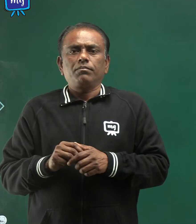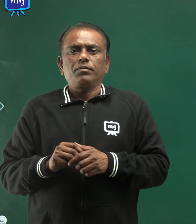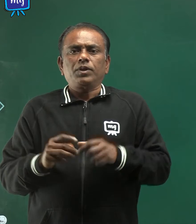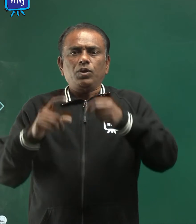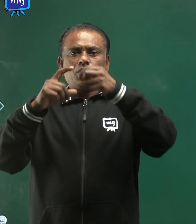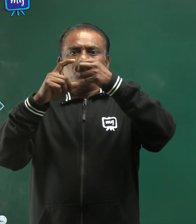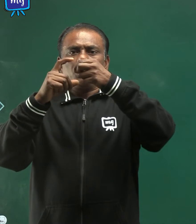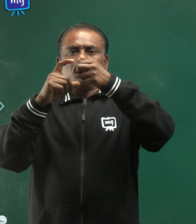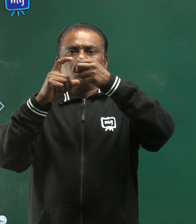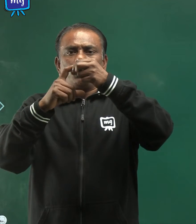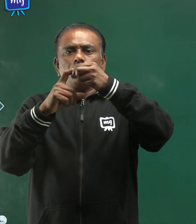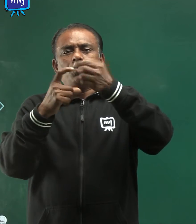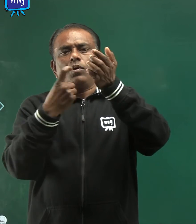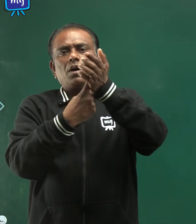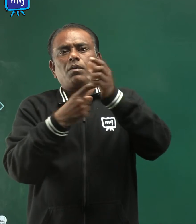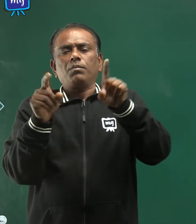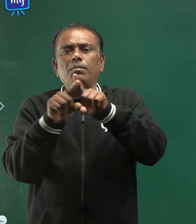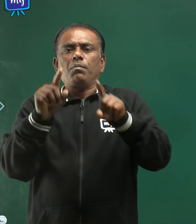क्यू आर बराबर 5.5 सेमी